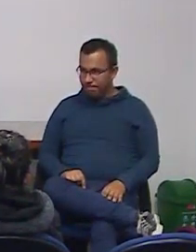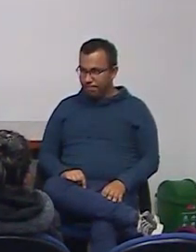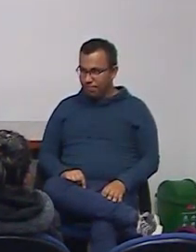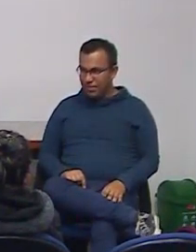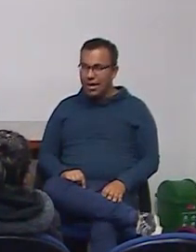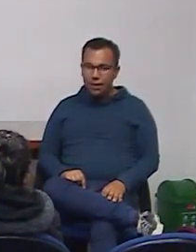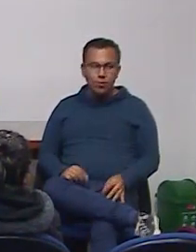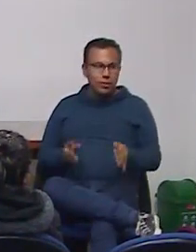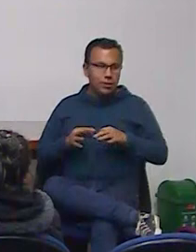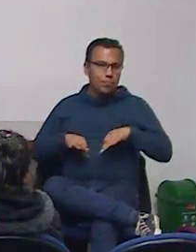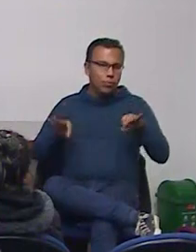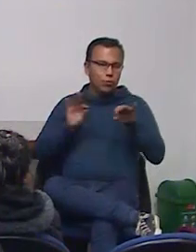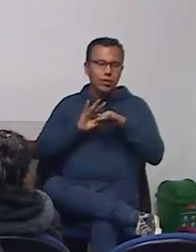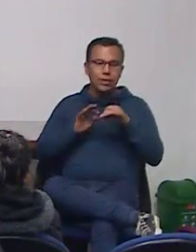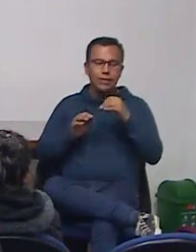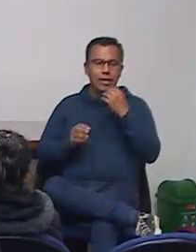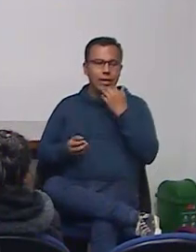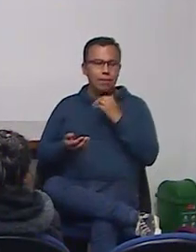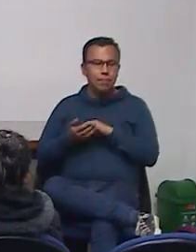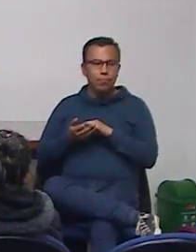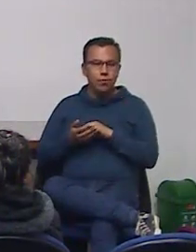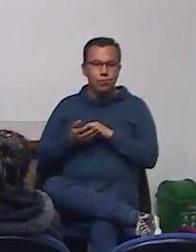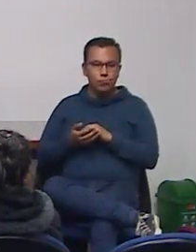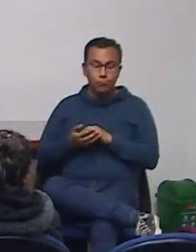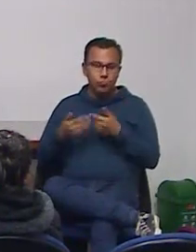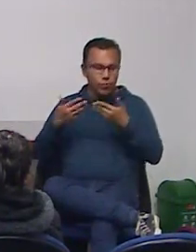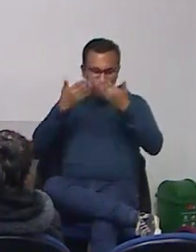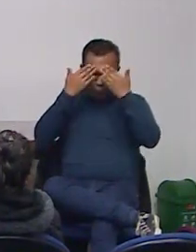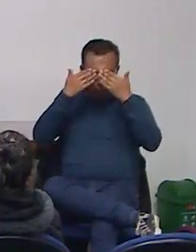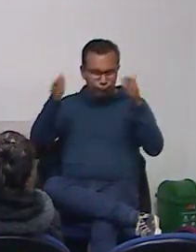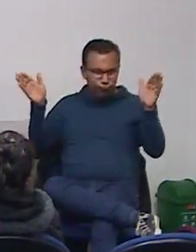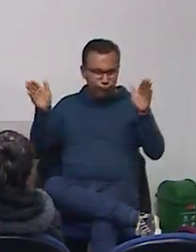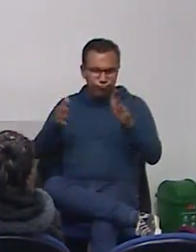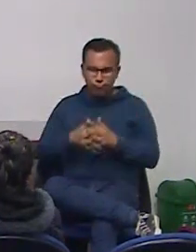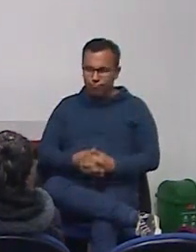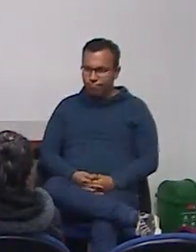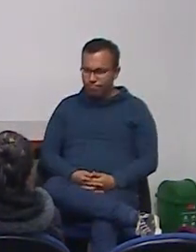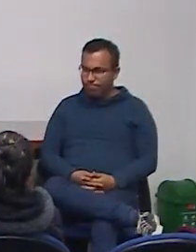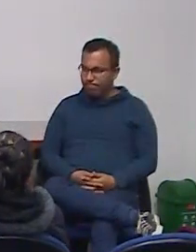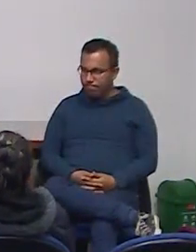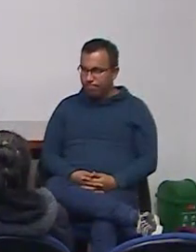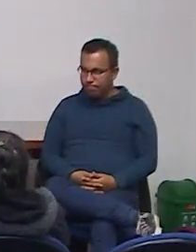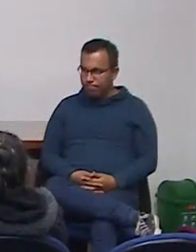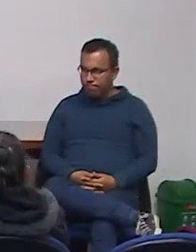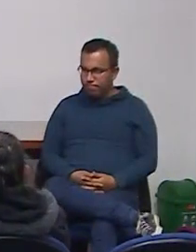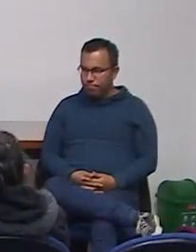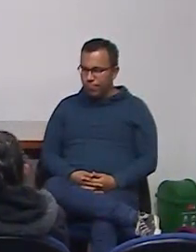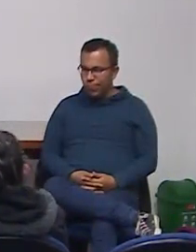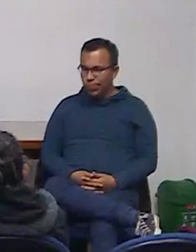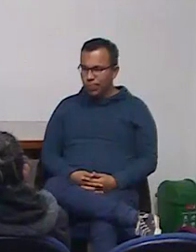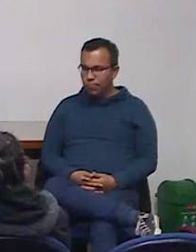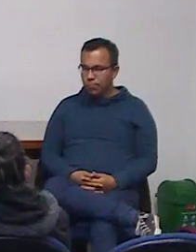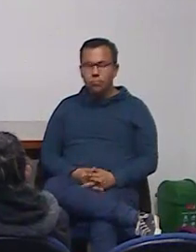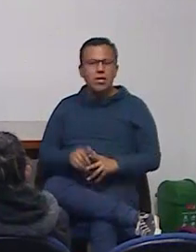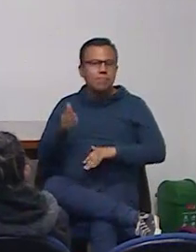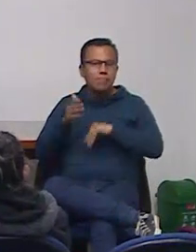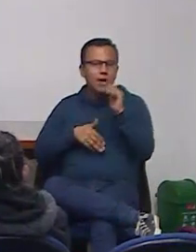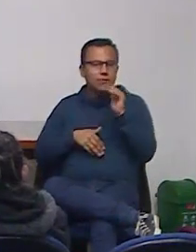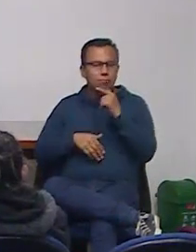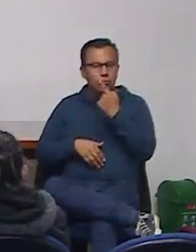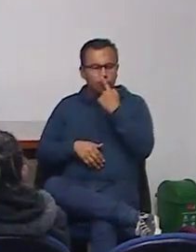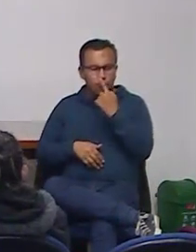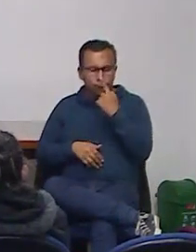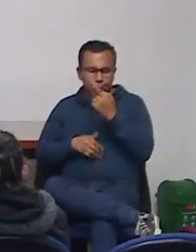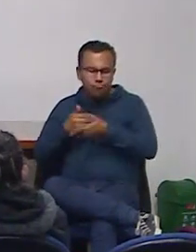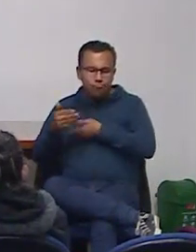es es Es muy importante tener la mente abierta eh abrirse a muchas cosas ir más allá